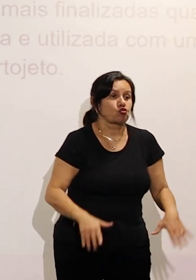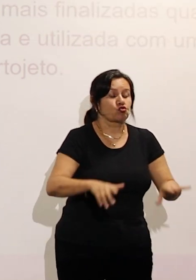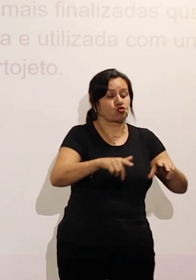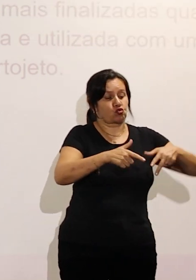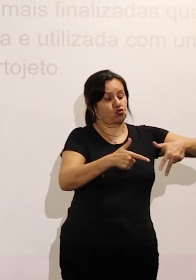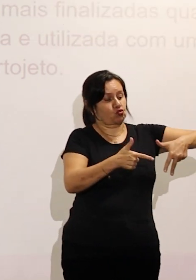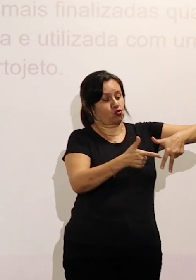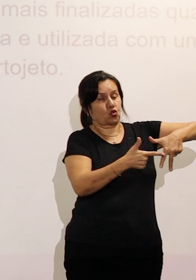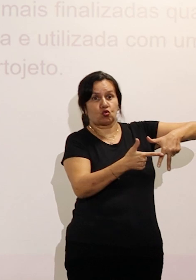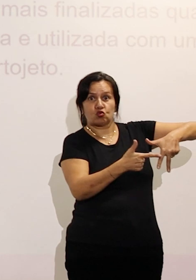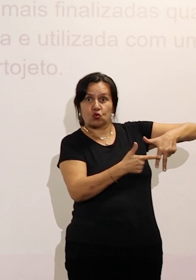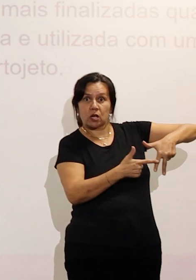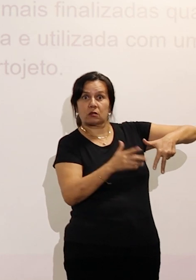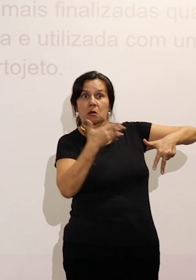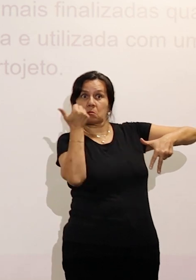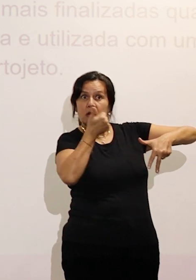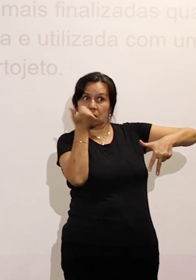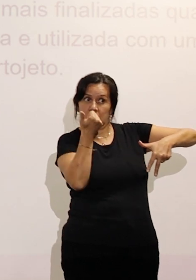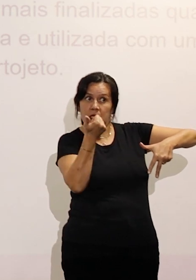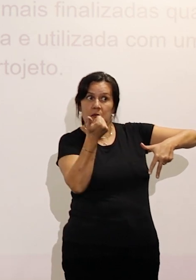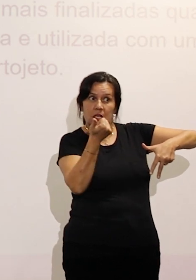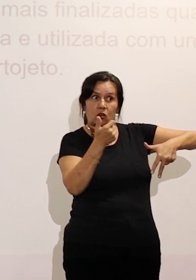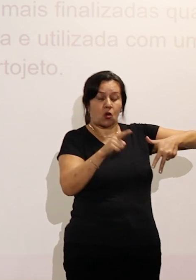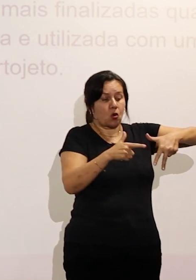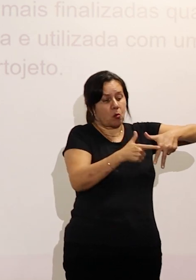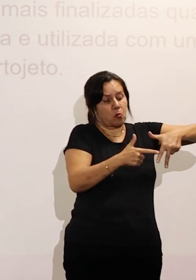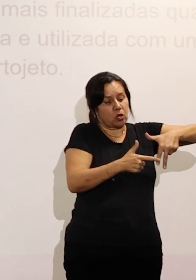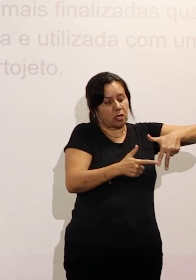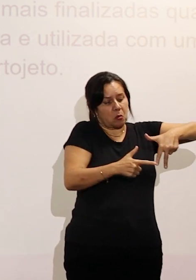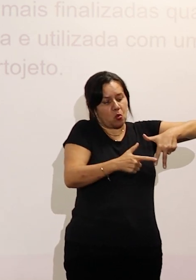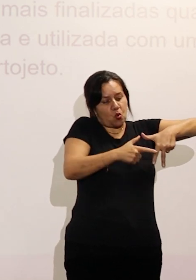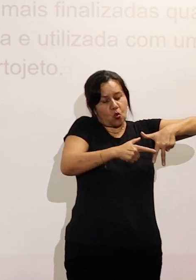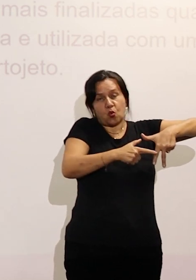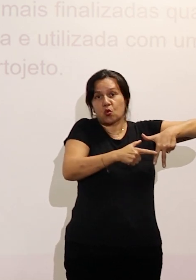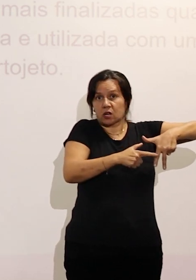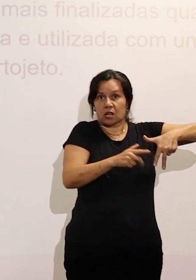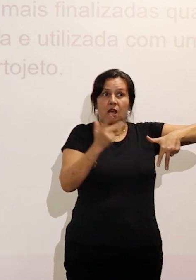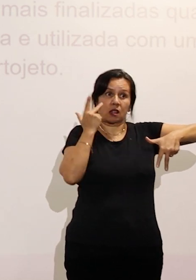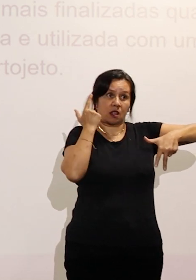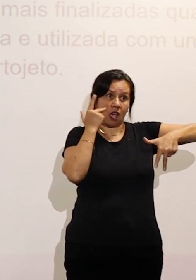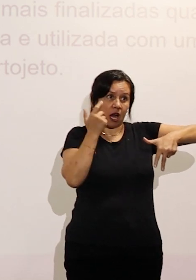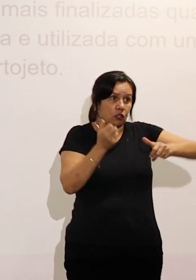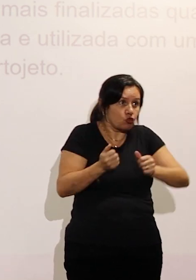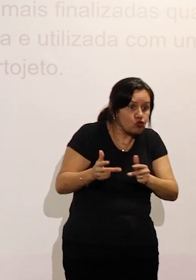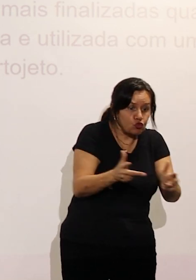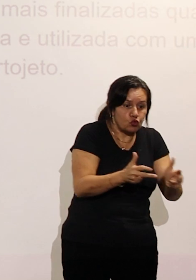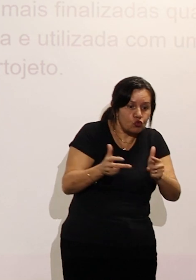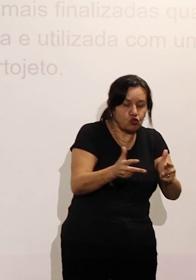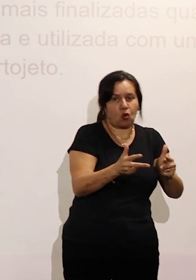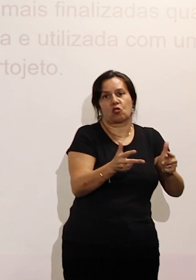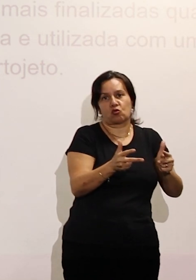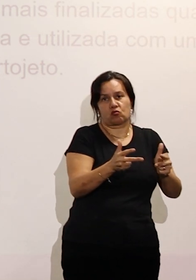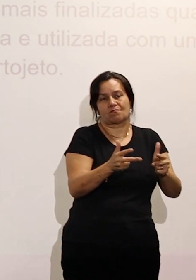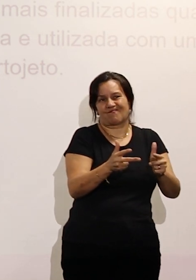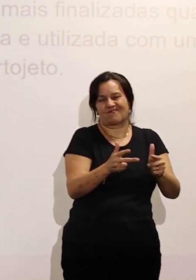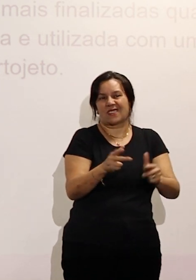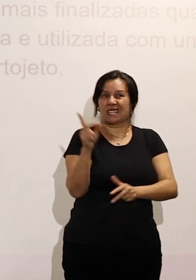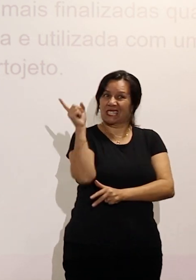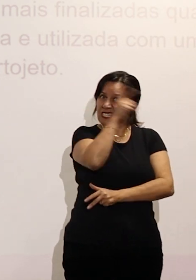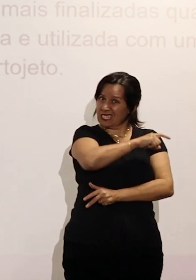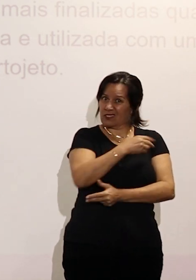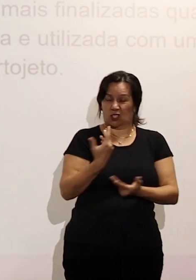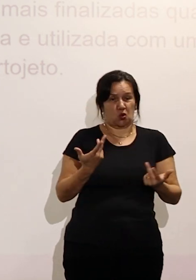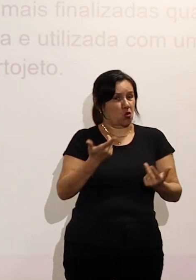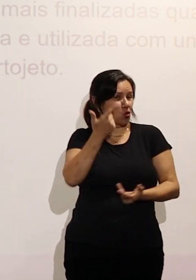era o que aparecia mais. O bonequinho tem a perninha muito curta na arte do jogo em si, né? Então, não dá para botar o